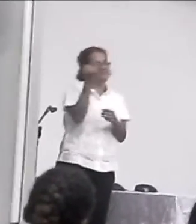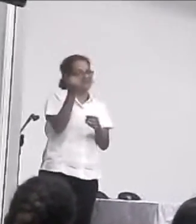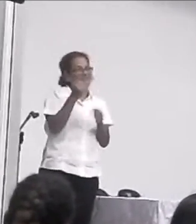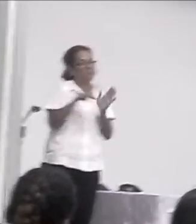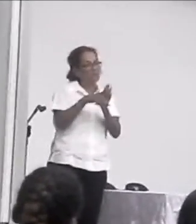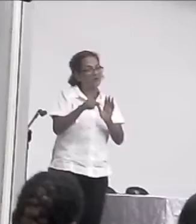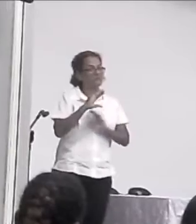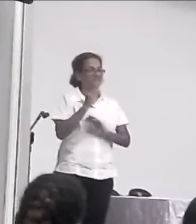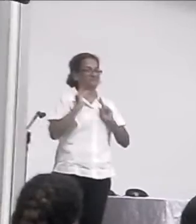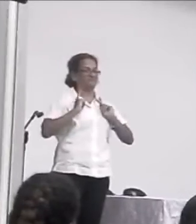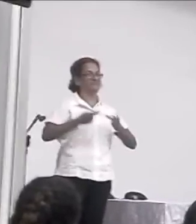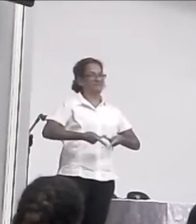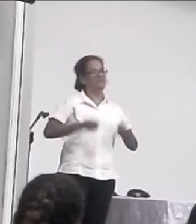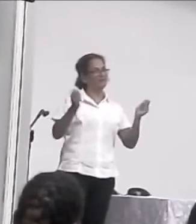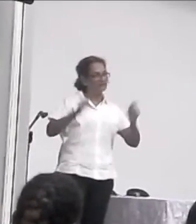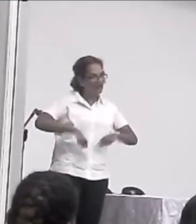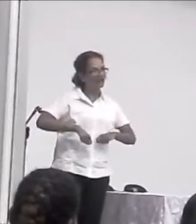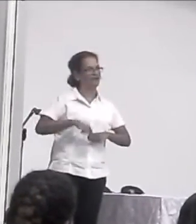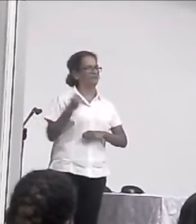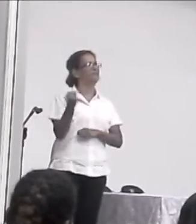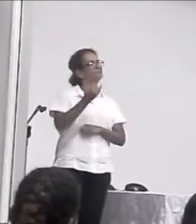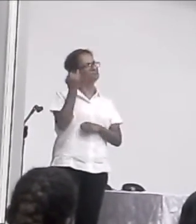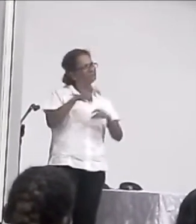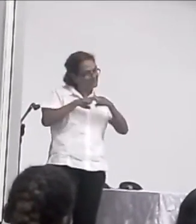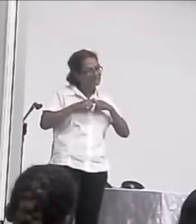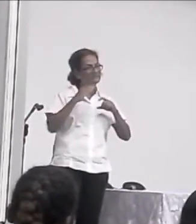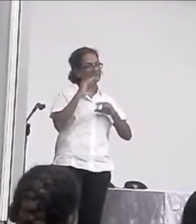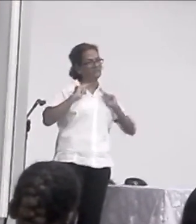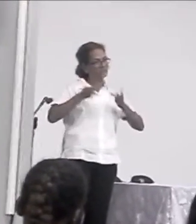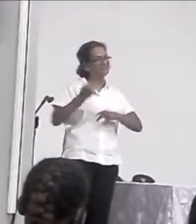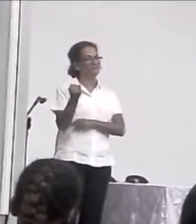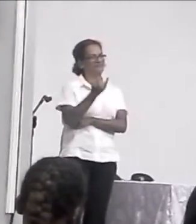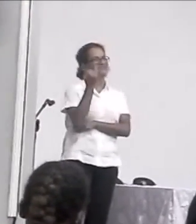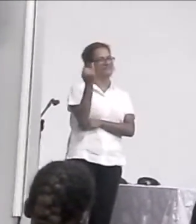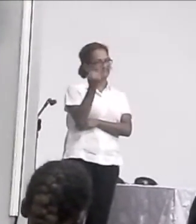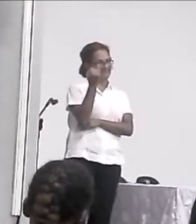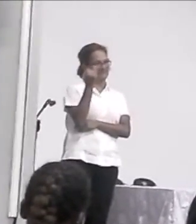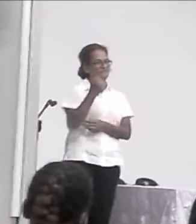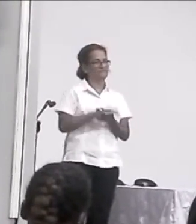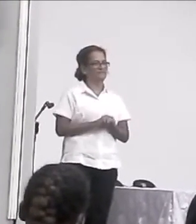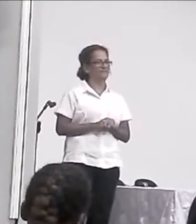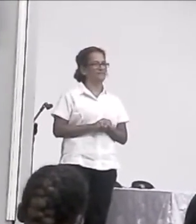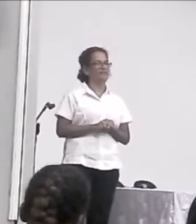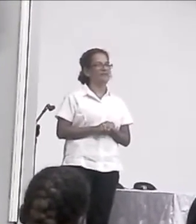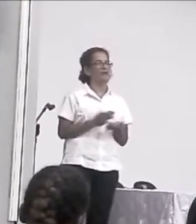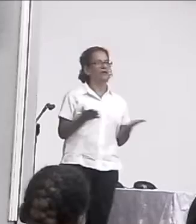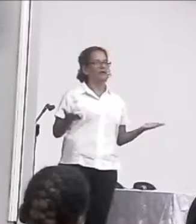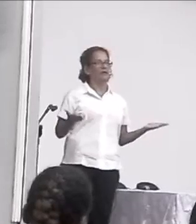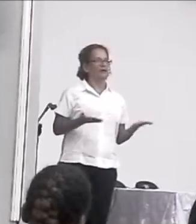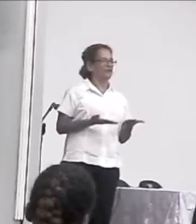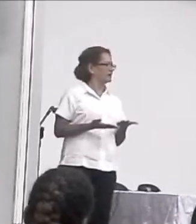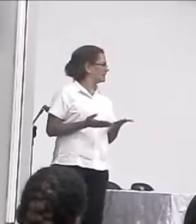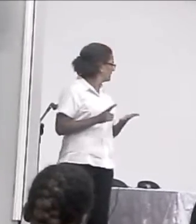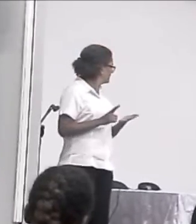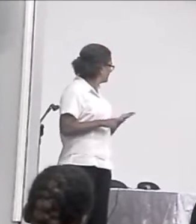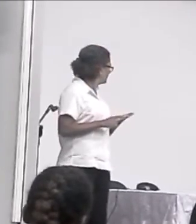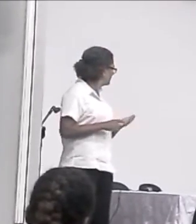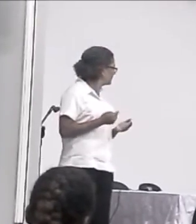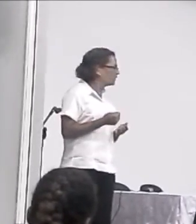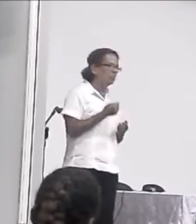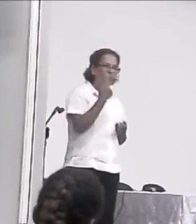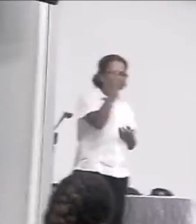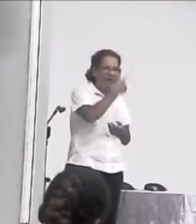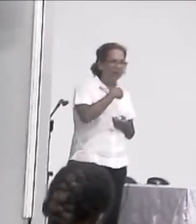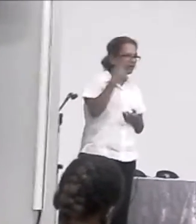humanas conseguem ser importantes. Agora, já quarta parte, quinta parte, eu já tenho falado quase uma